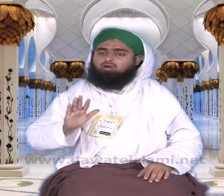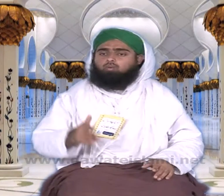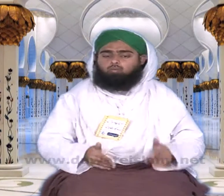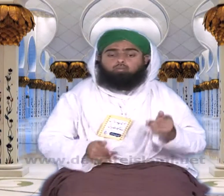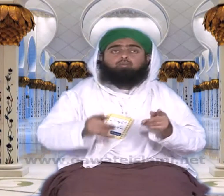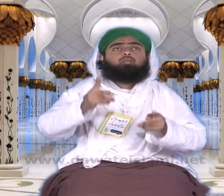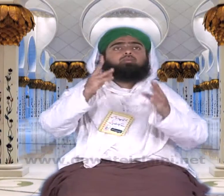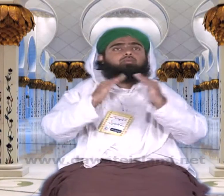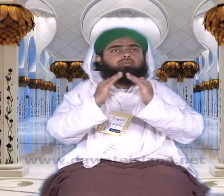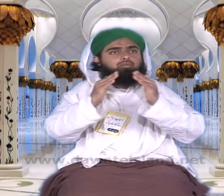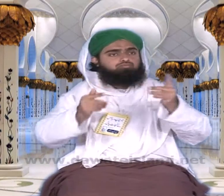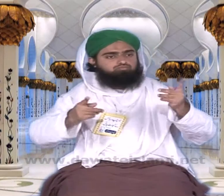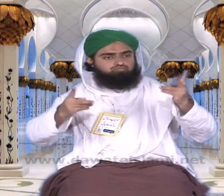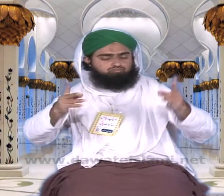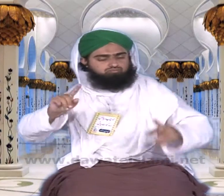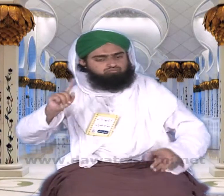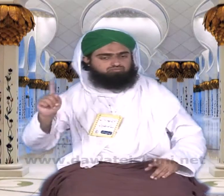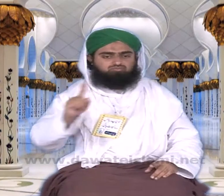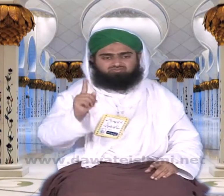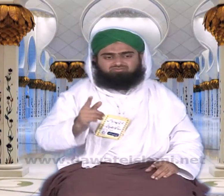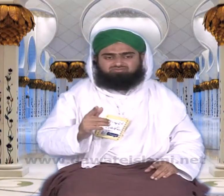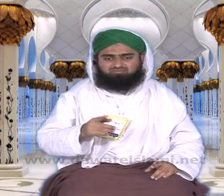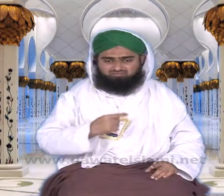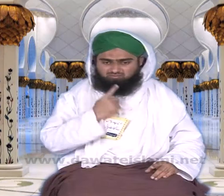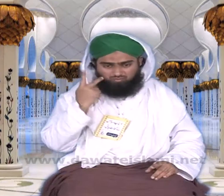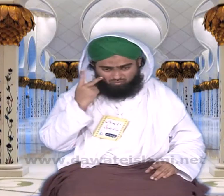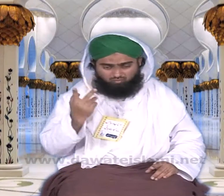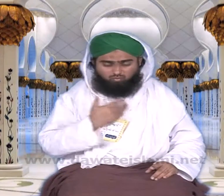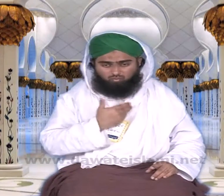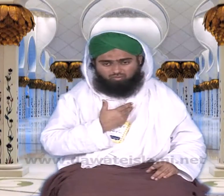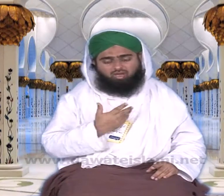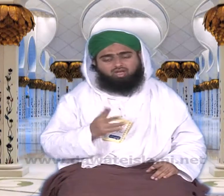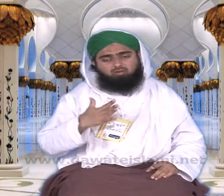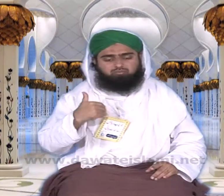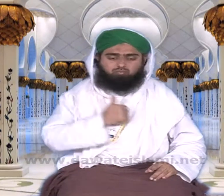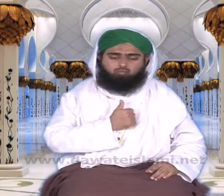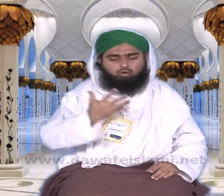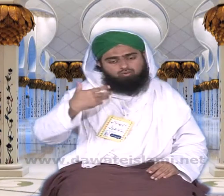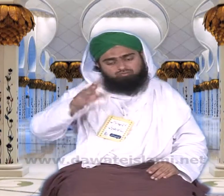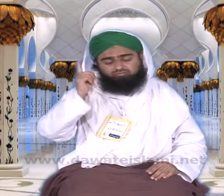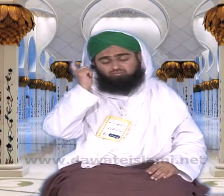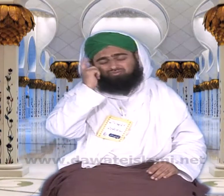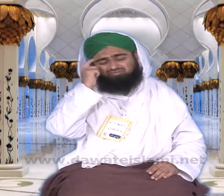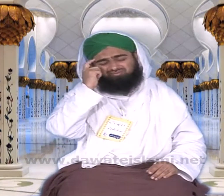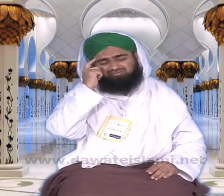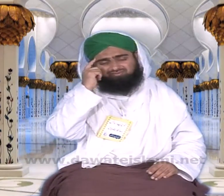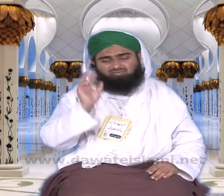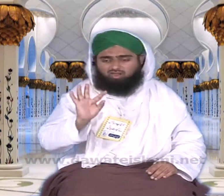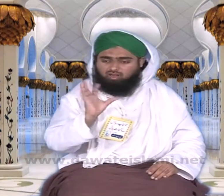سامان ہمارے بلندوں بالاک کوٹھیاں اور مکانات کیا اس بات کا پتا نہیں دے رہے کہ ہم یہ